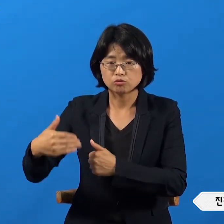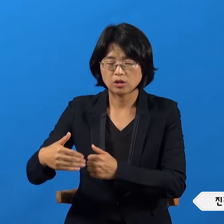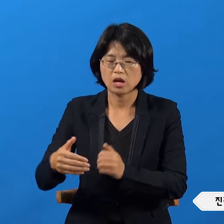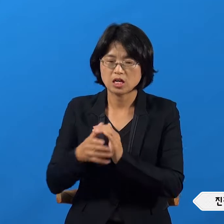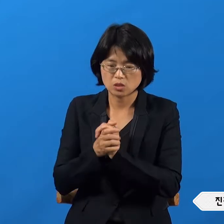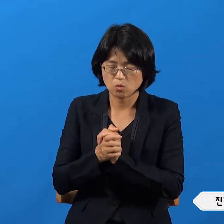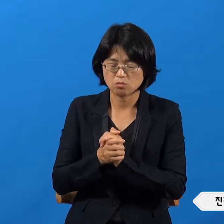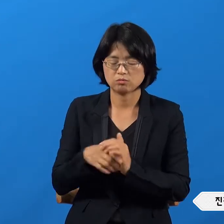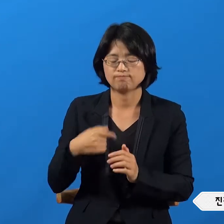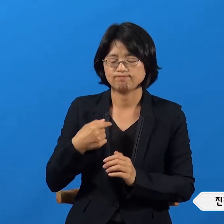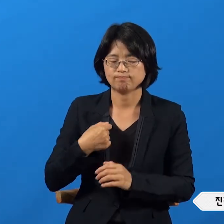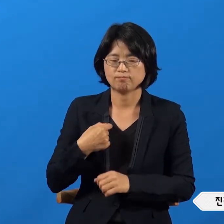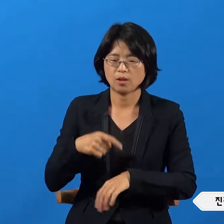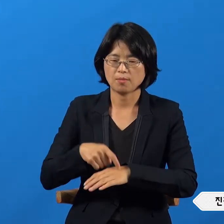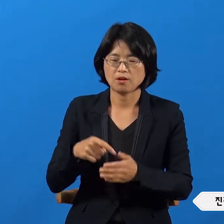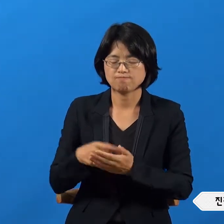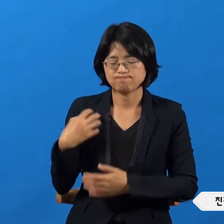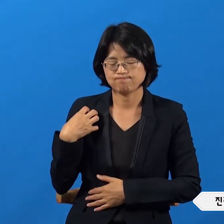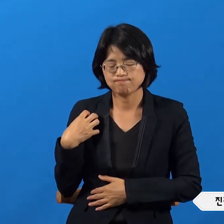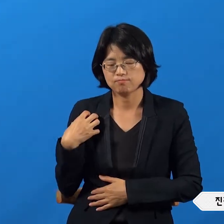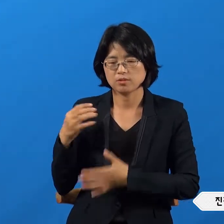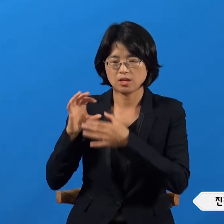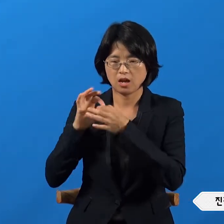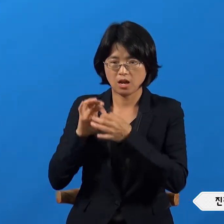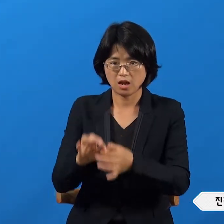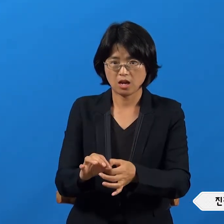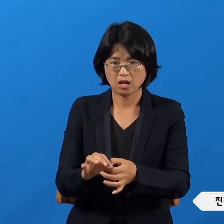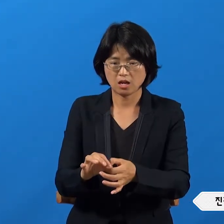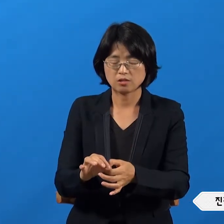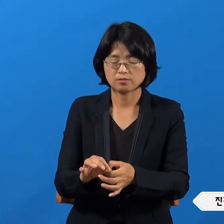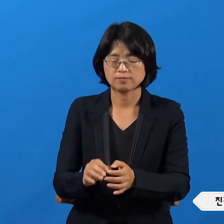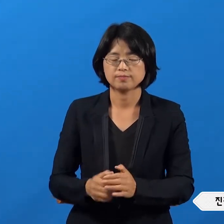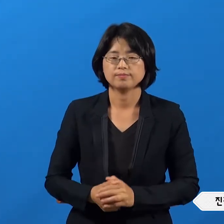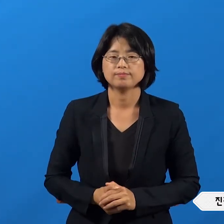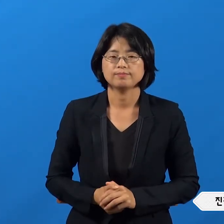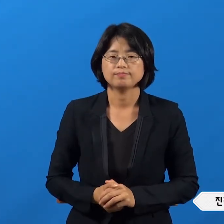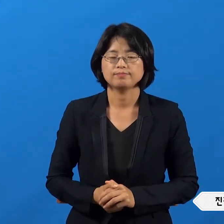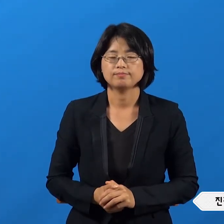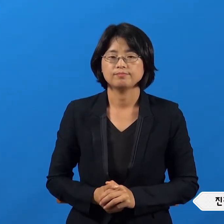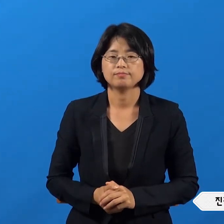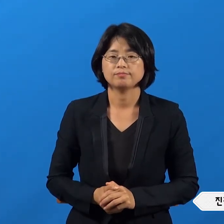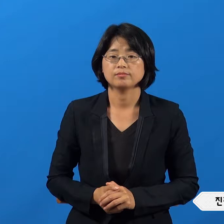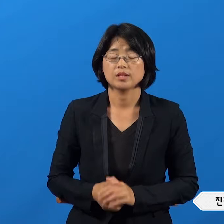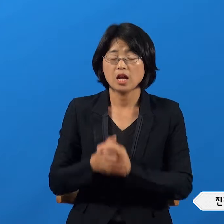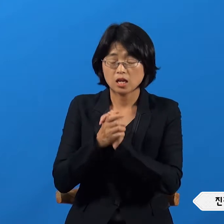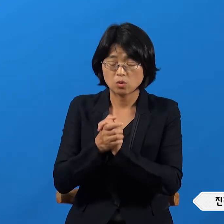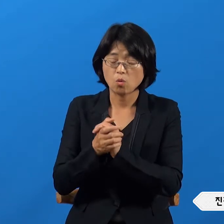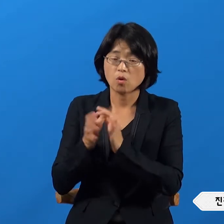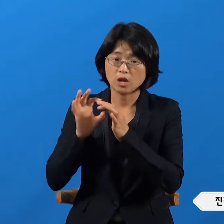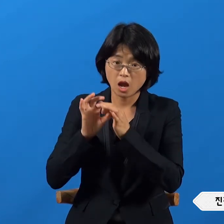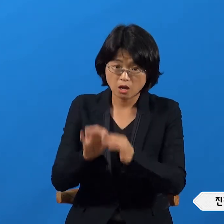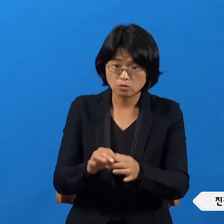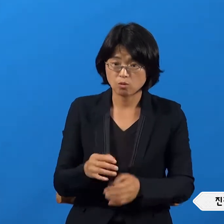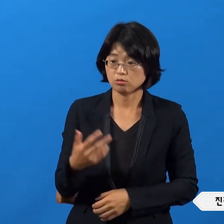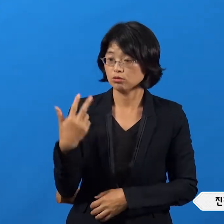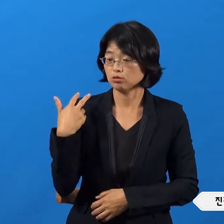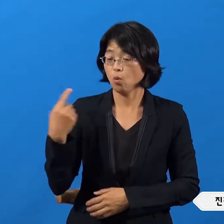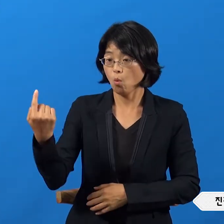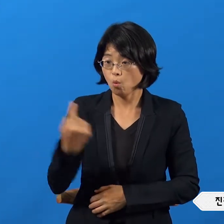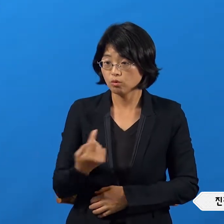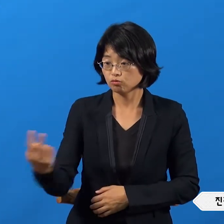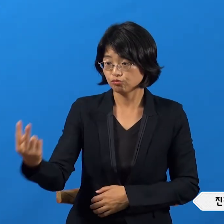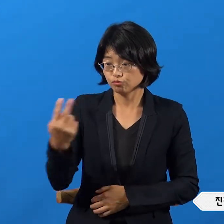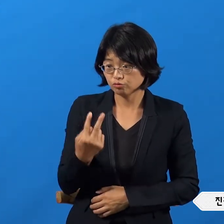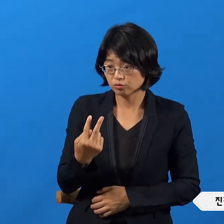끊임없이 기도했었는데 지난주에 오셔서 인사를 하면서 첫마디가 목사님 건강하게